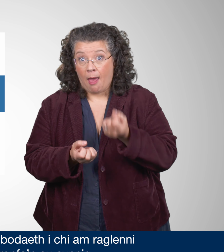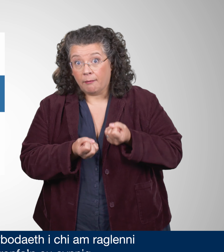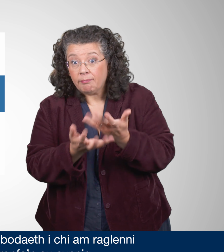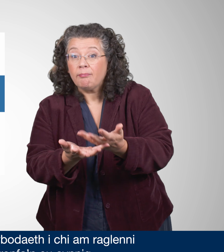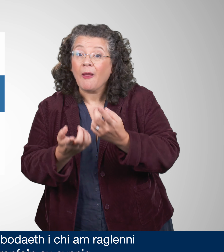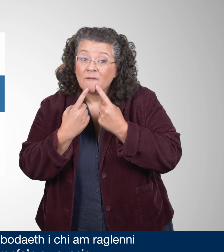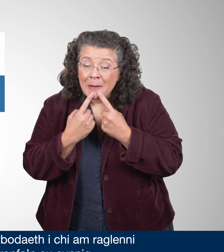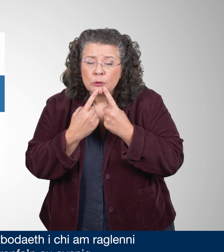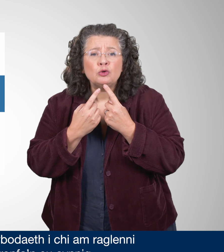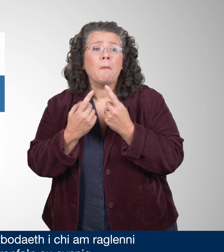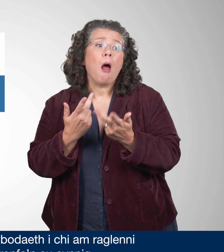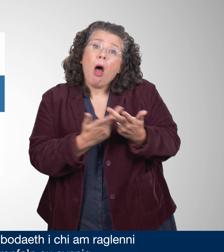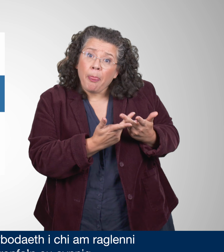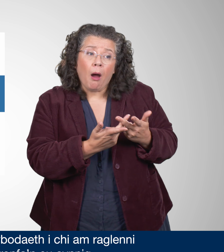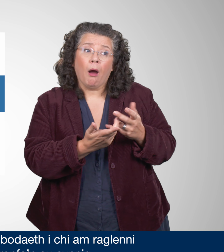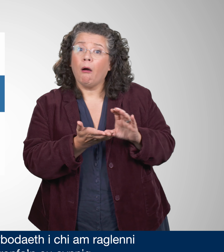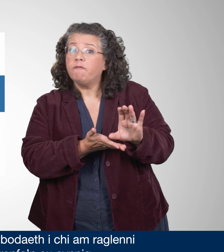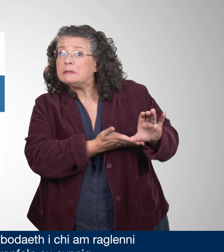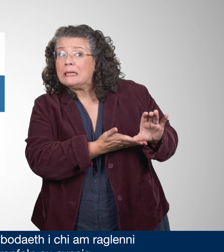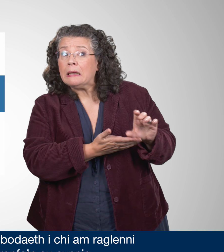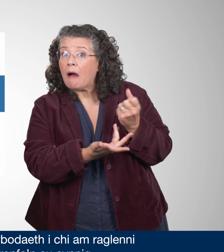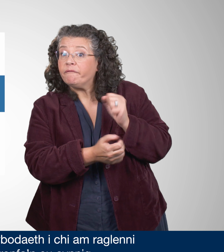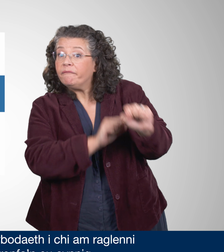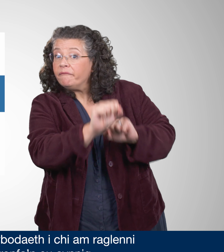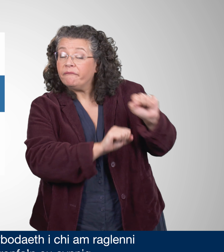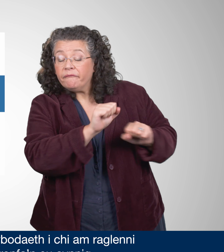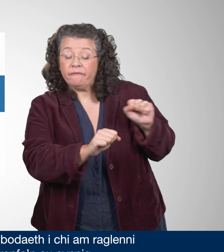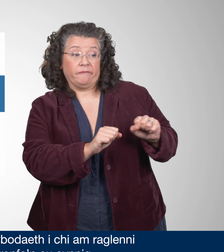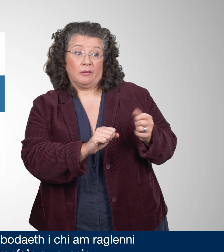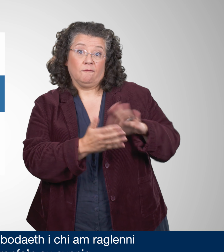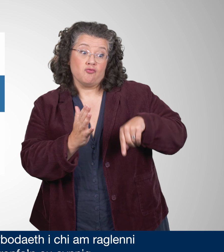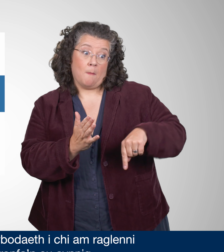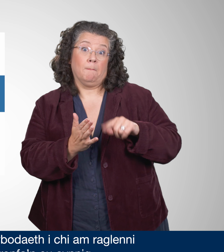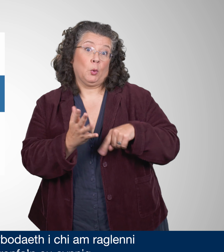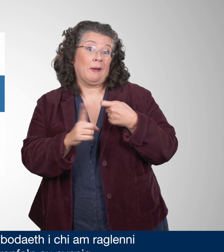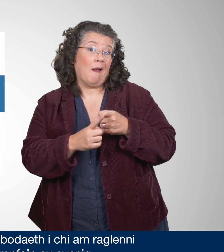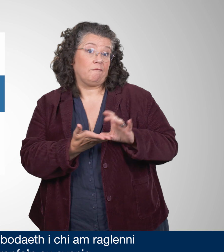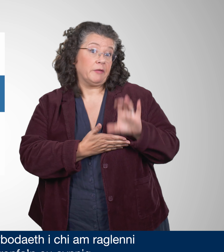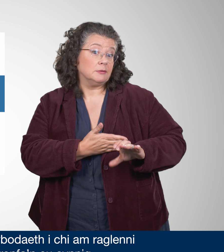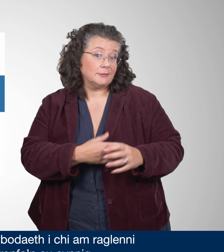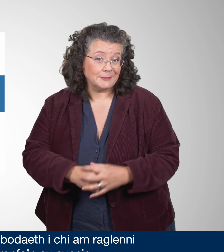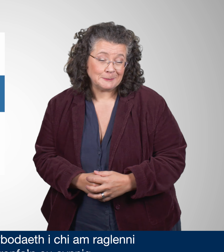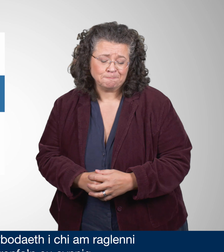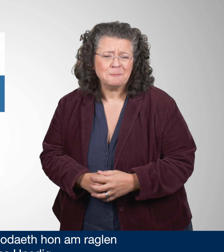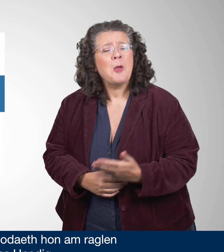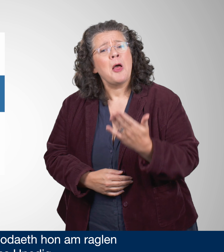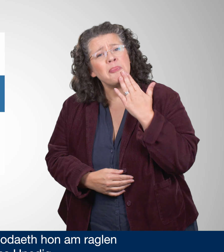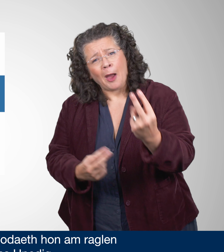i chi am raglenni ariannu eraill y mae'r Gronfa'n ei cynnig.